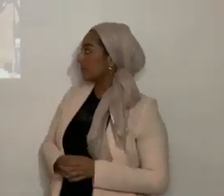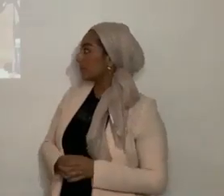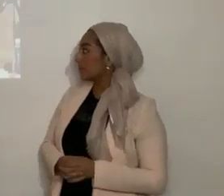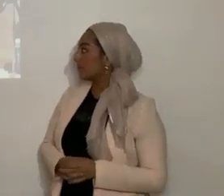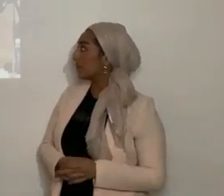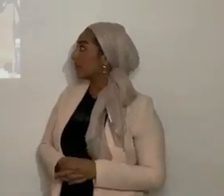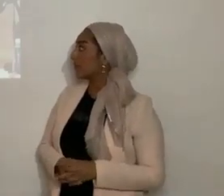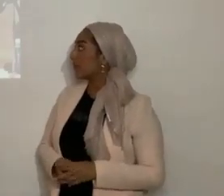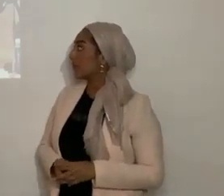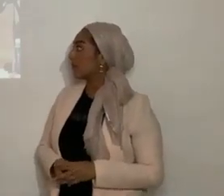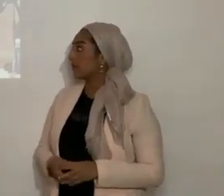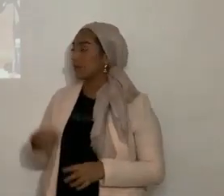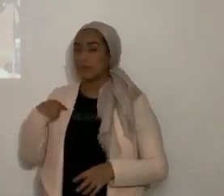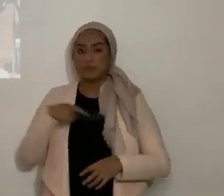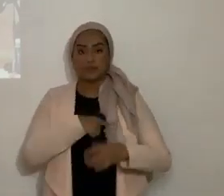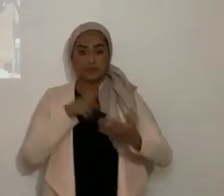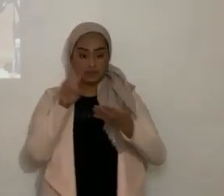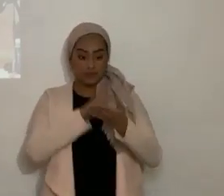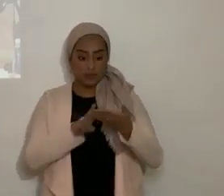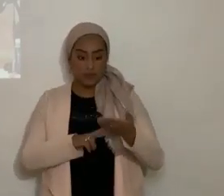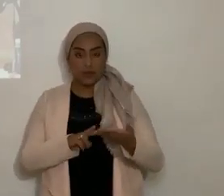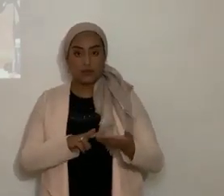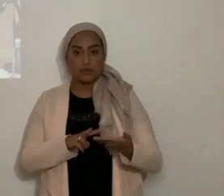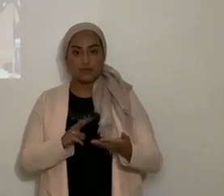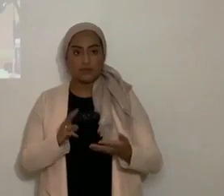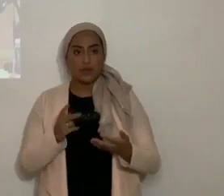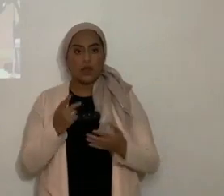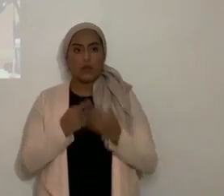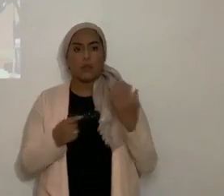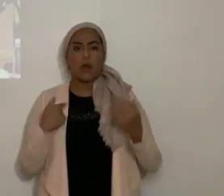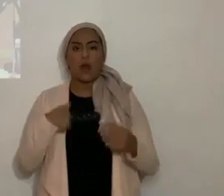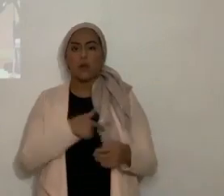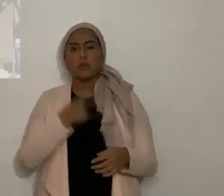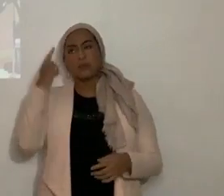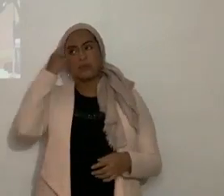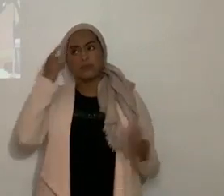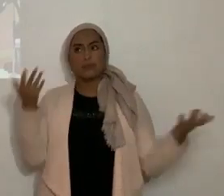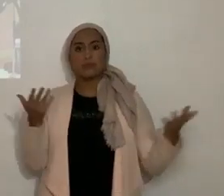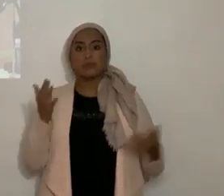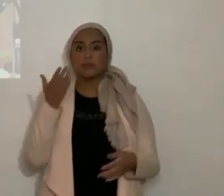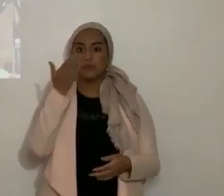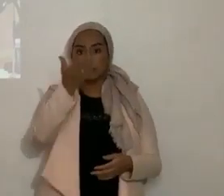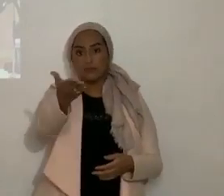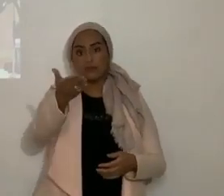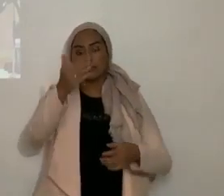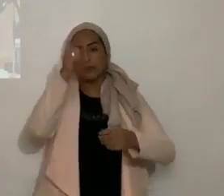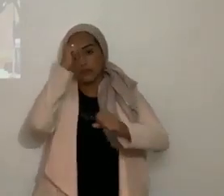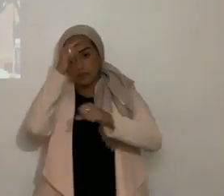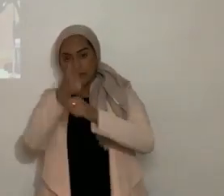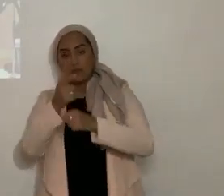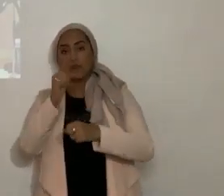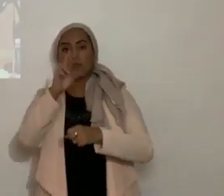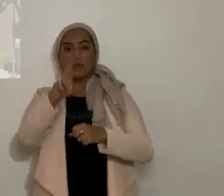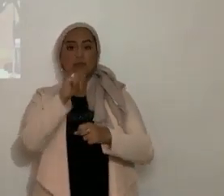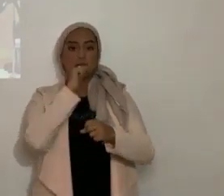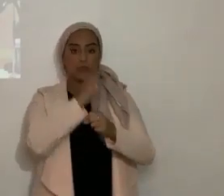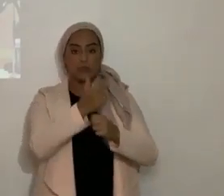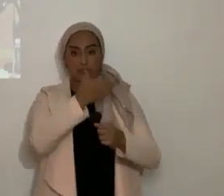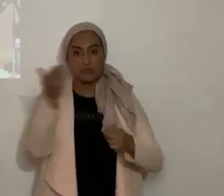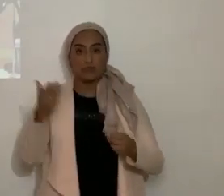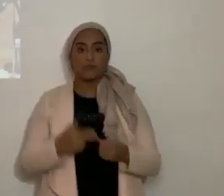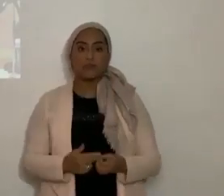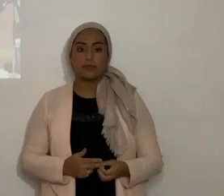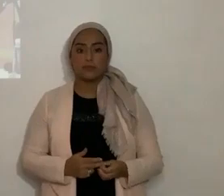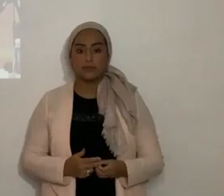¿Ven? Nosotros leemos esto y ¿cómo reaccionamos? Tú, amado hermano, hermana,